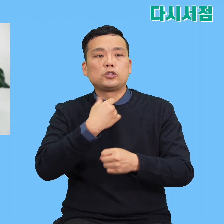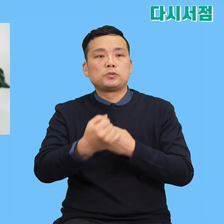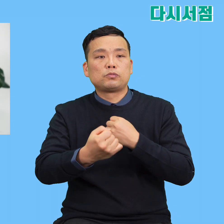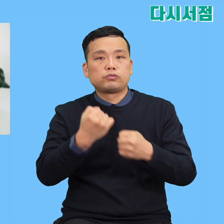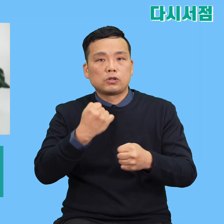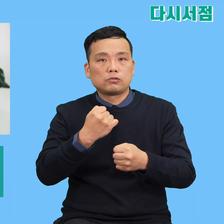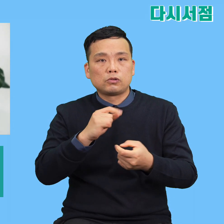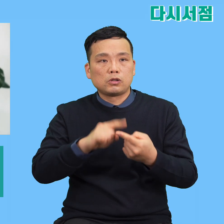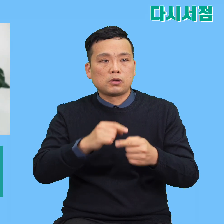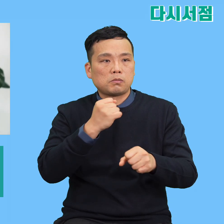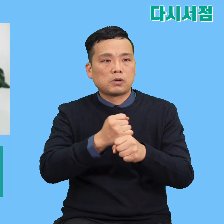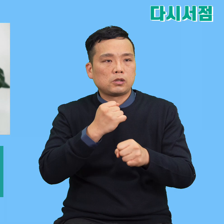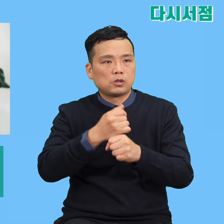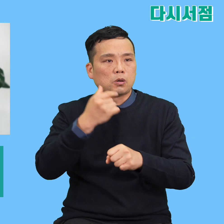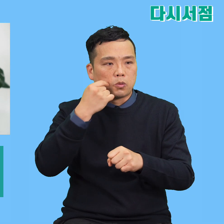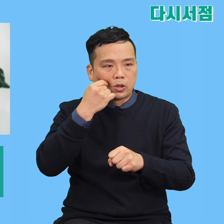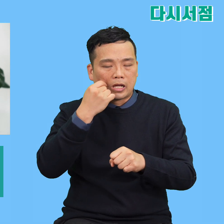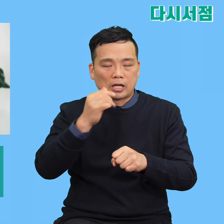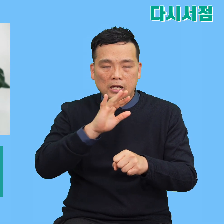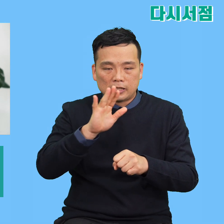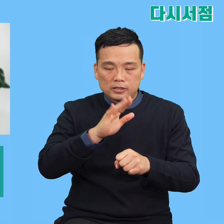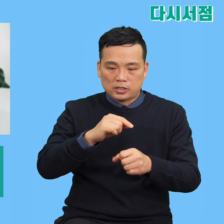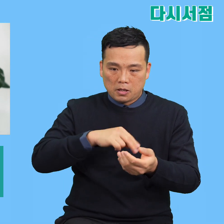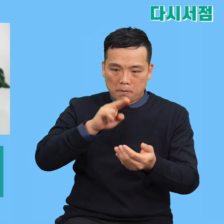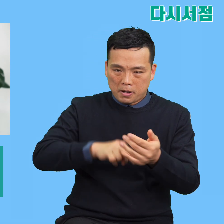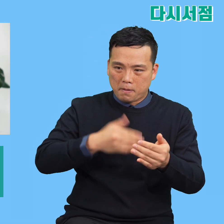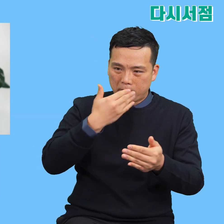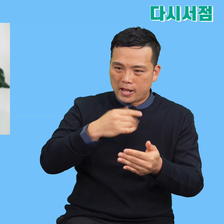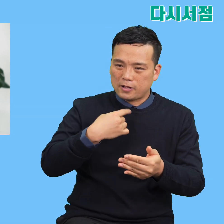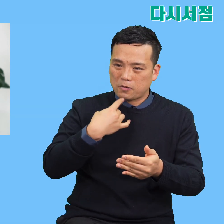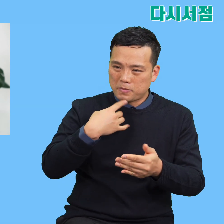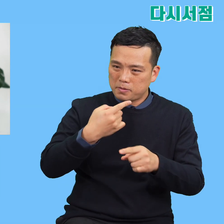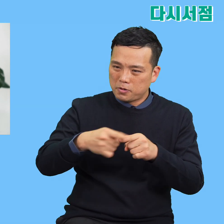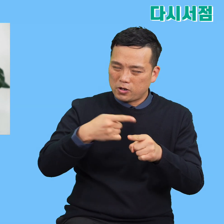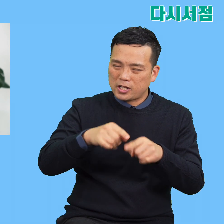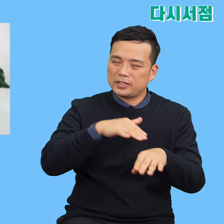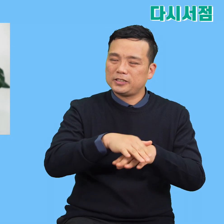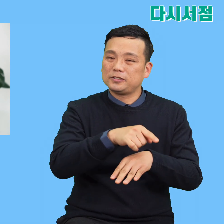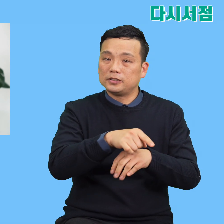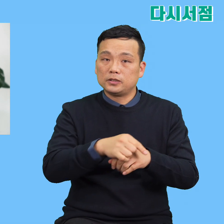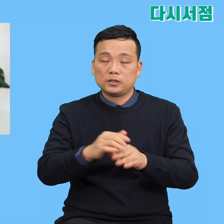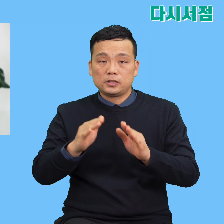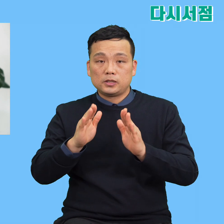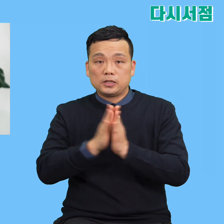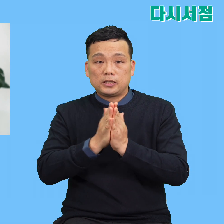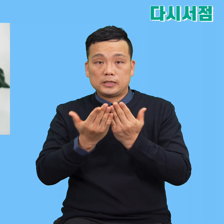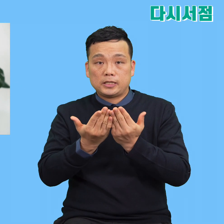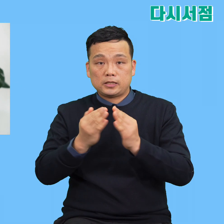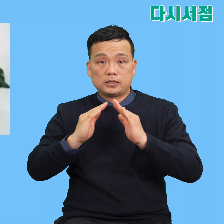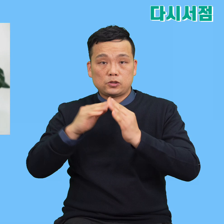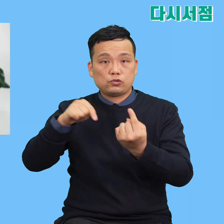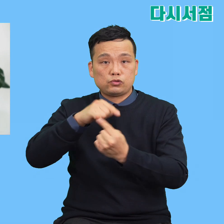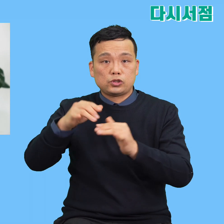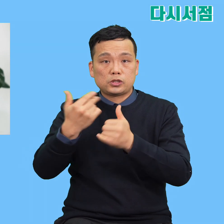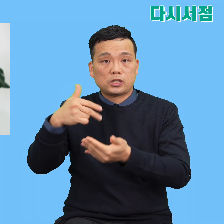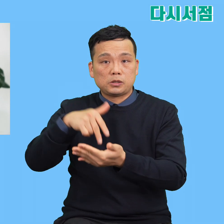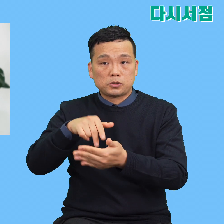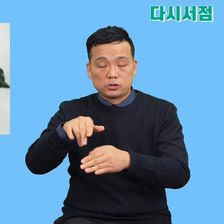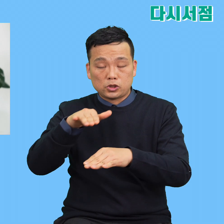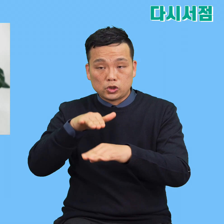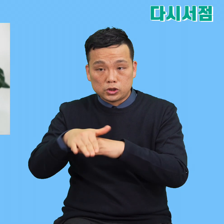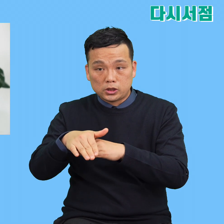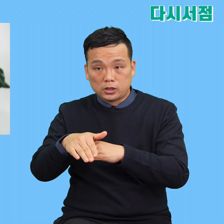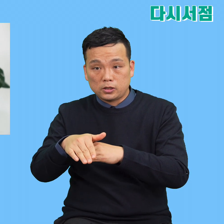내는 게 아니라 이게 팔릴 것 같아서 내는 경우가 많아가지고 서점 사장님으로서는 그런 출판물을